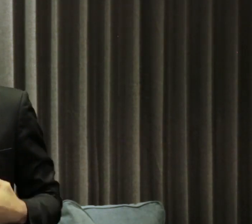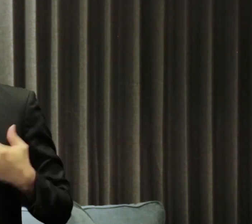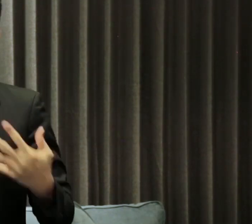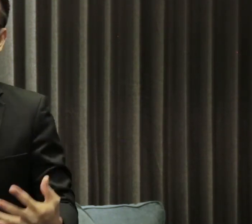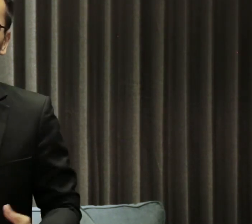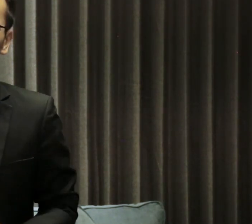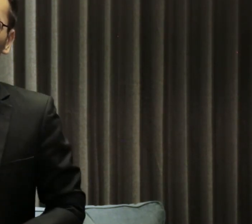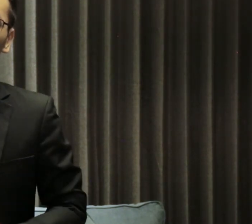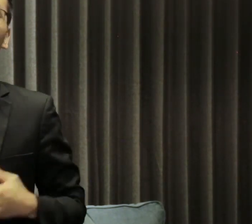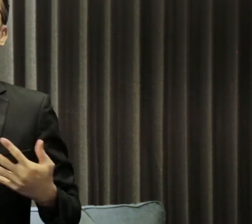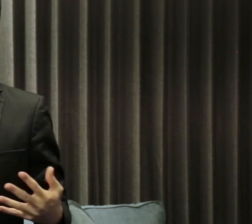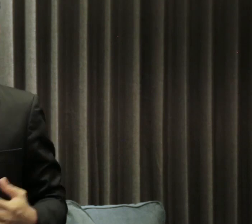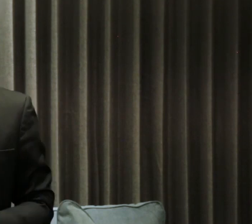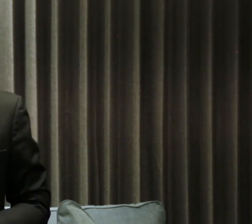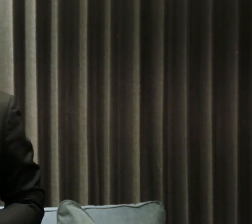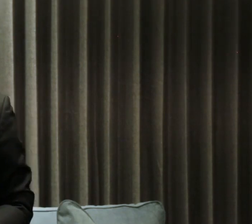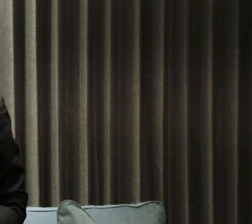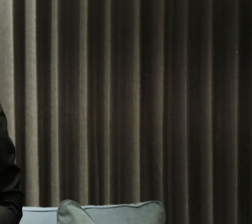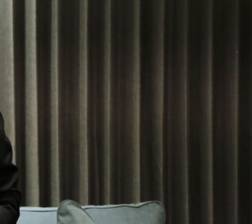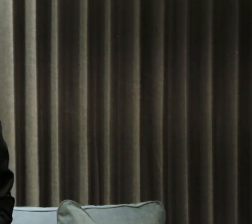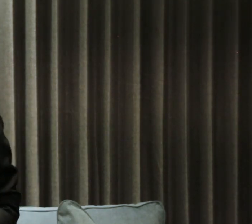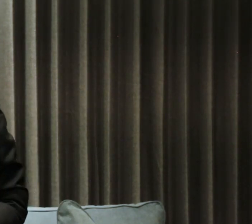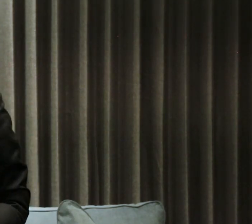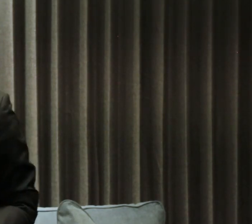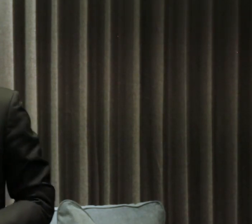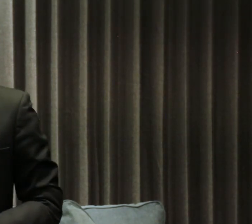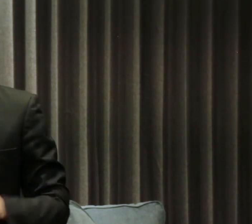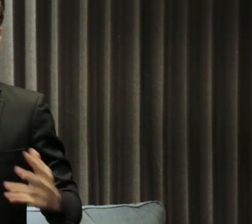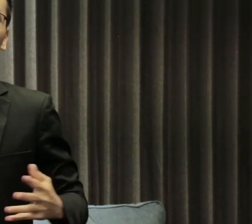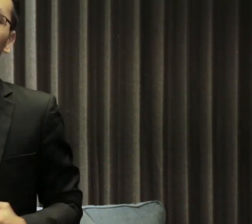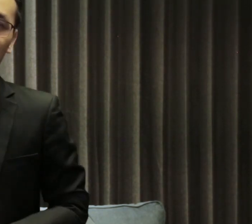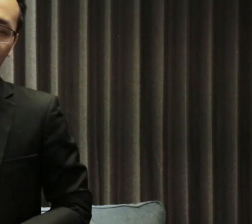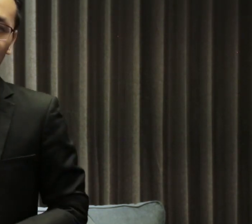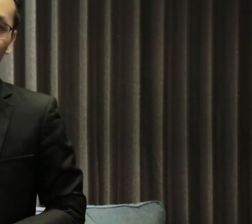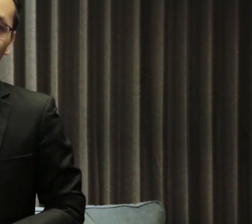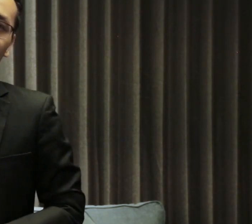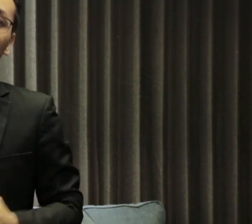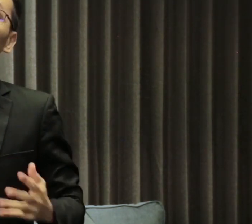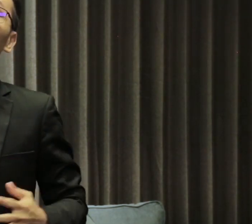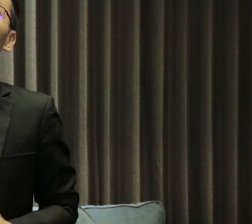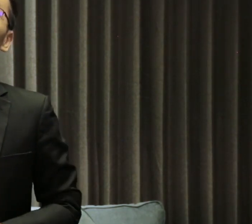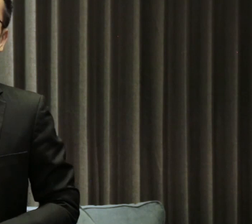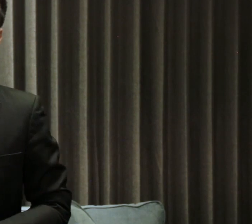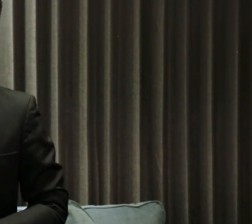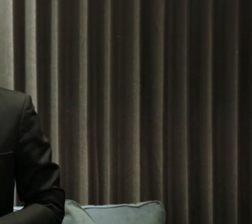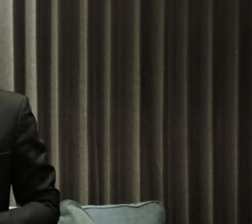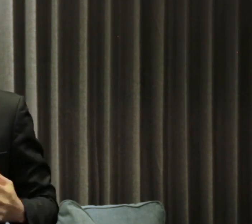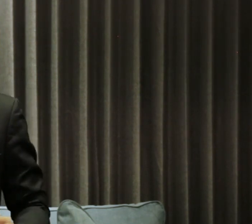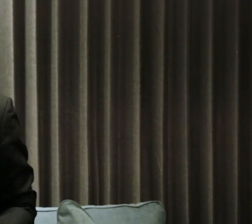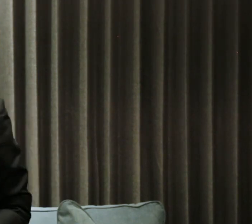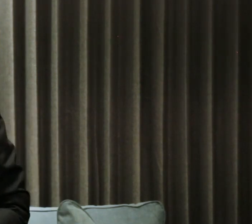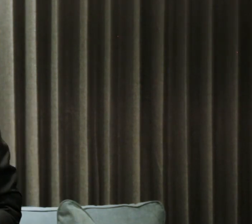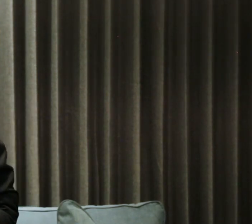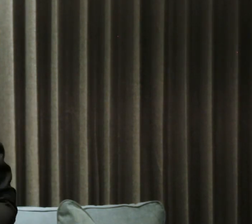kita sudah mengalami Tuhan, menikmati hadirat Tuhan yang manis, yang lembut di tempat kita berada. Dan waktu firman Tuhan,